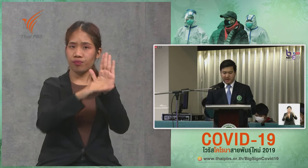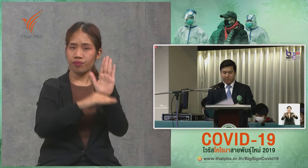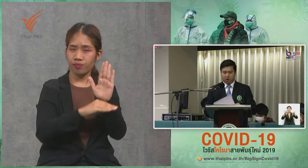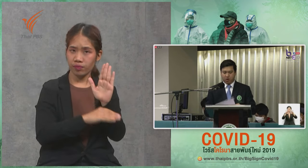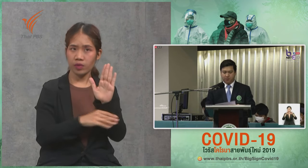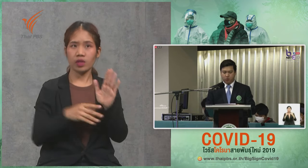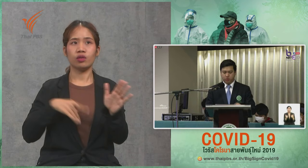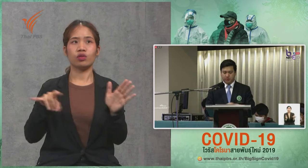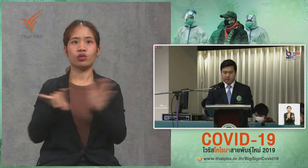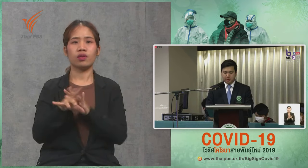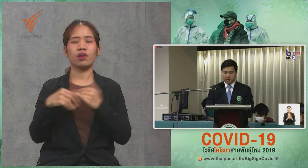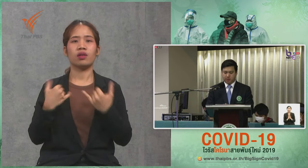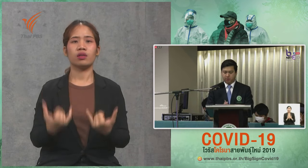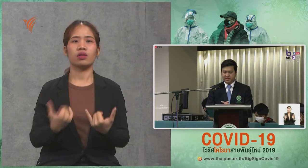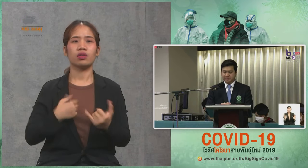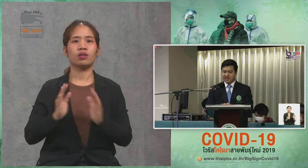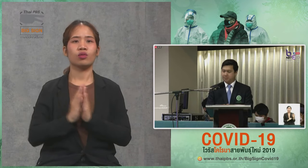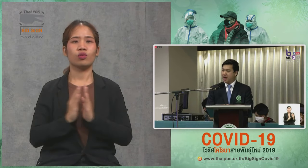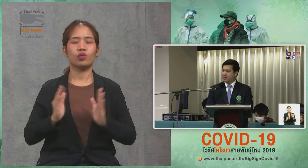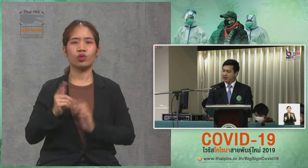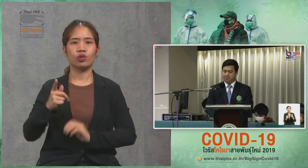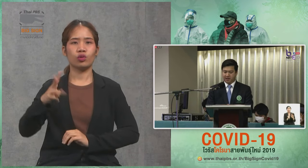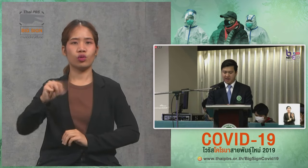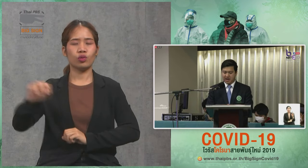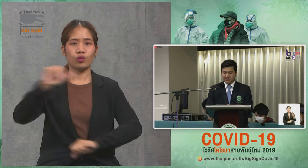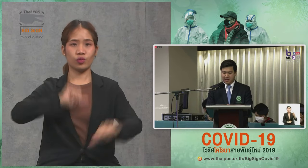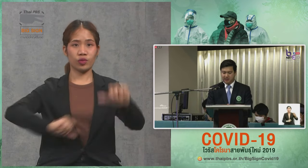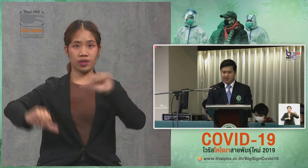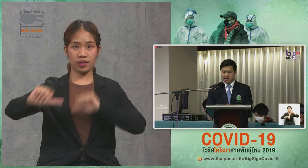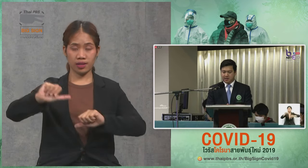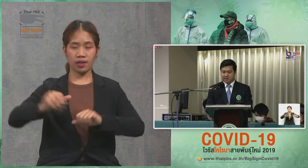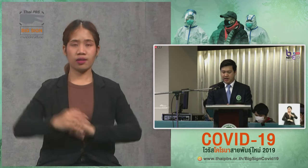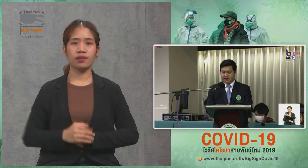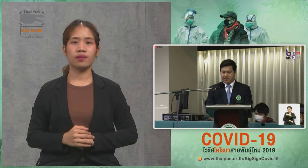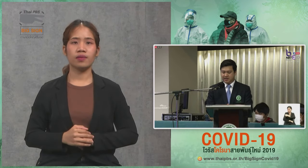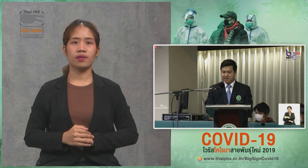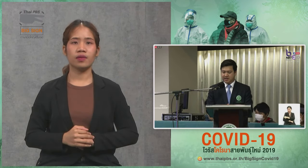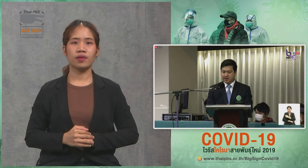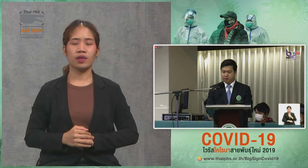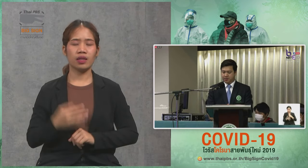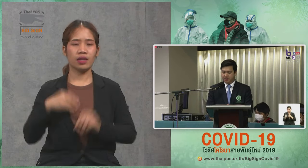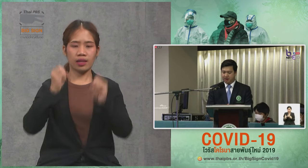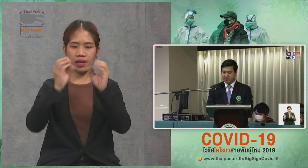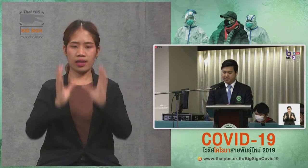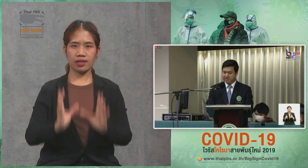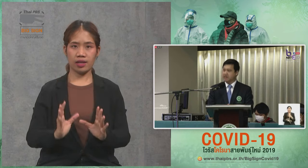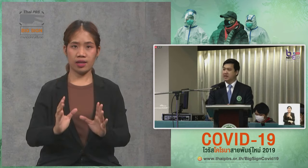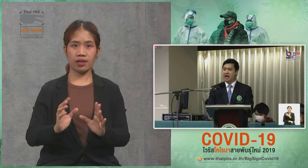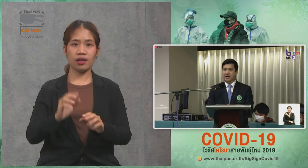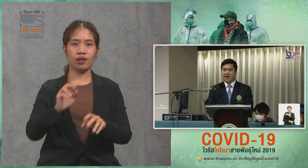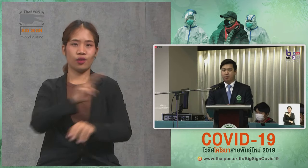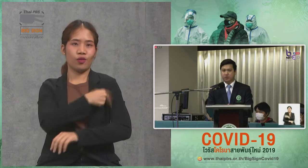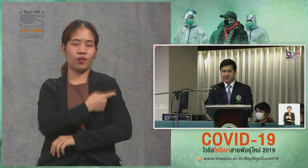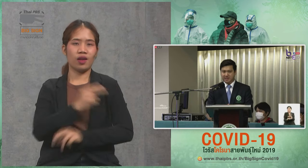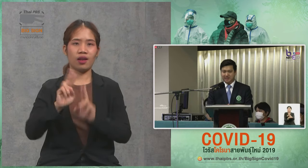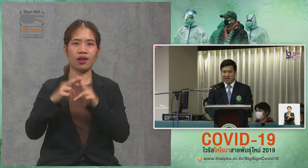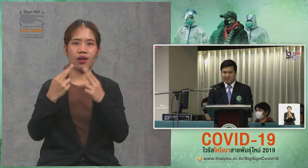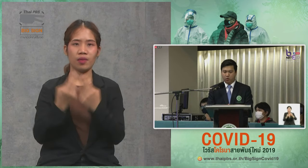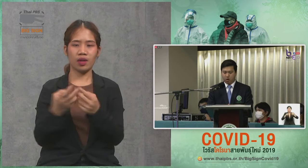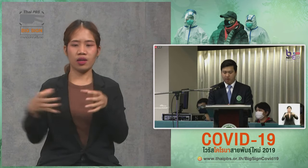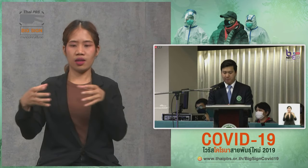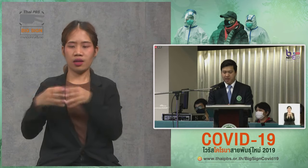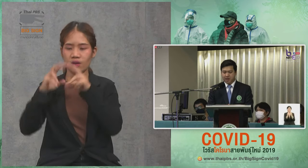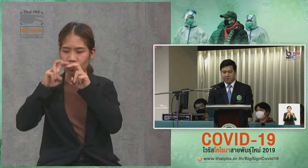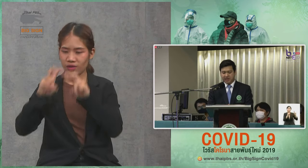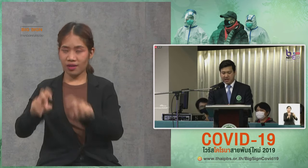สุดท้ายนี้ครับขอขอบพระคุณกรมวิทยาศาสตร์การแพทย์นะครับคณะอาจารย์จากคณะแพทยศาสตร์โรงพยาบาลรามาธิบดีและคณะผู้วิจัยต่